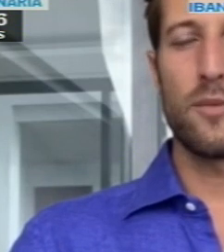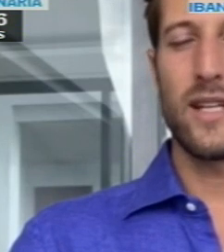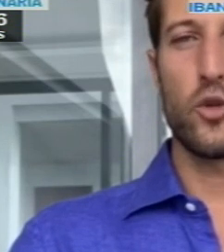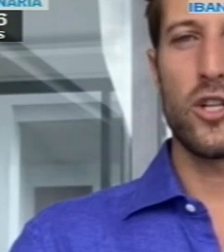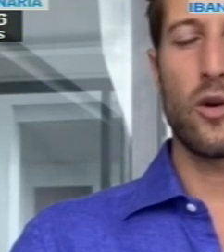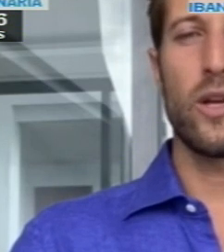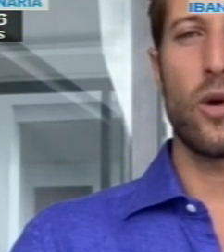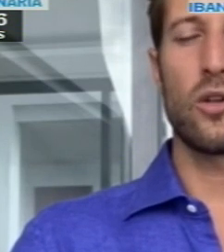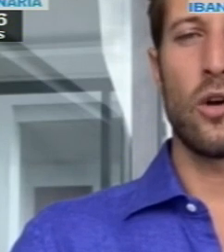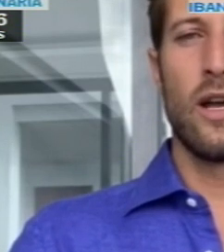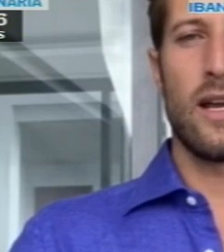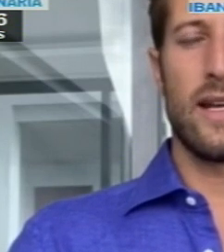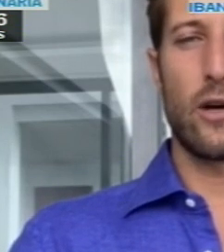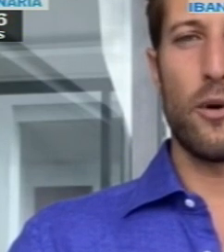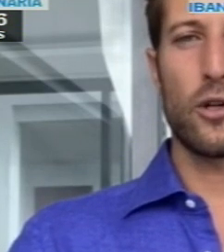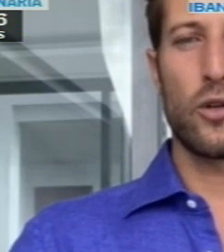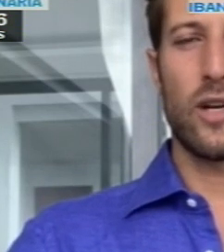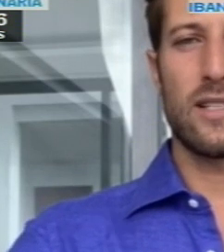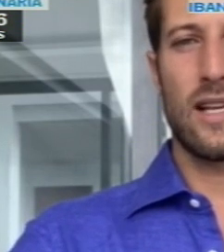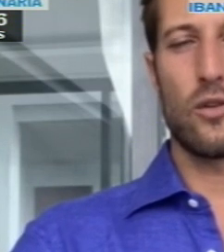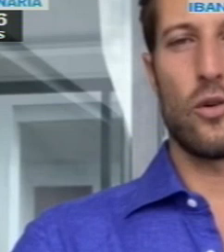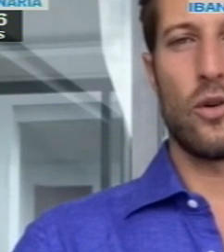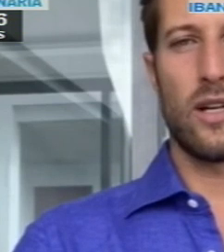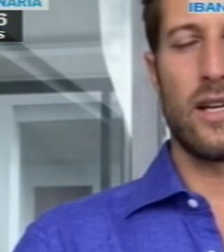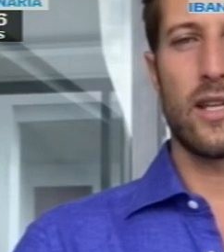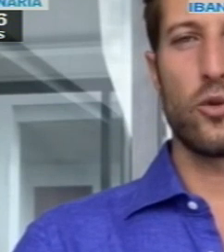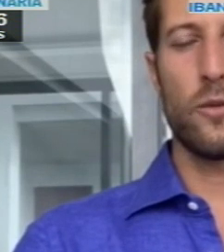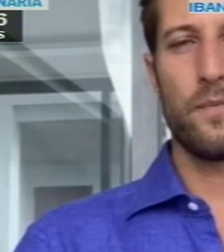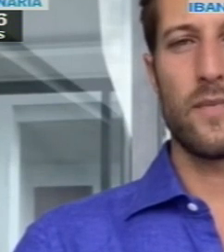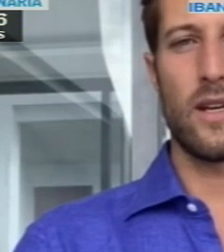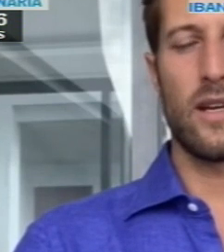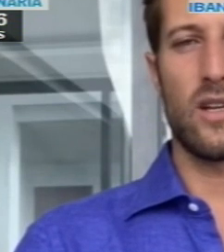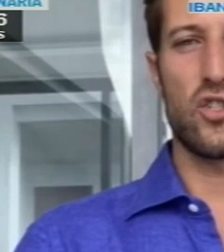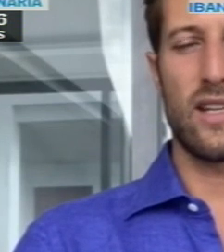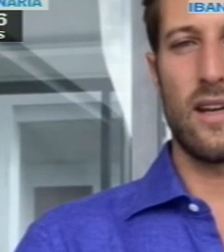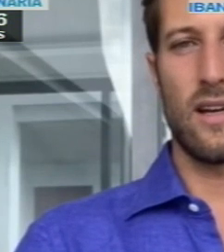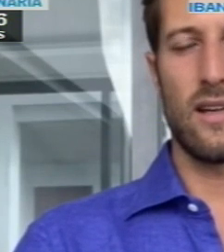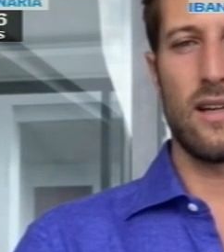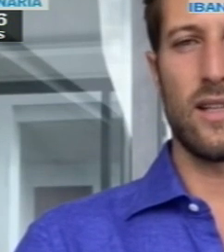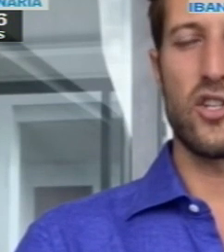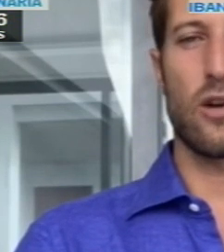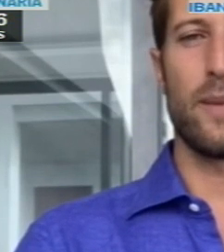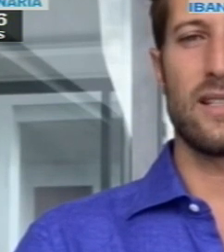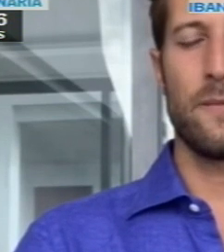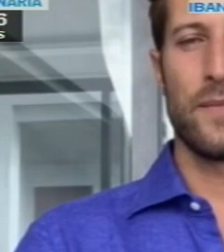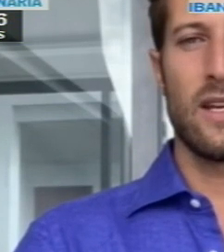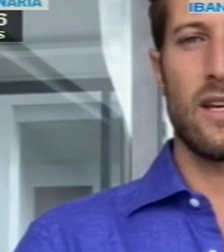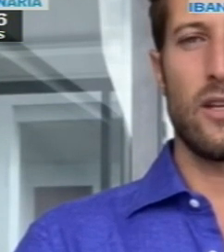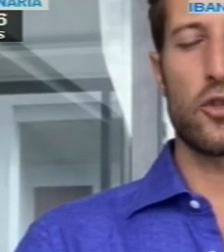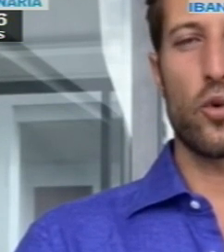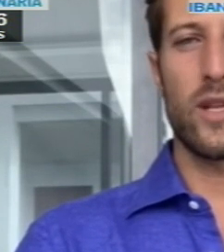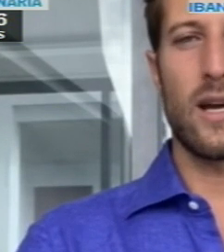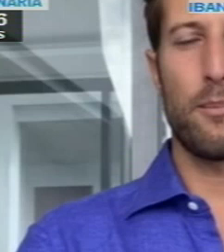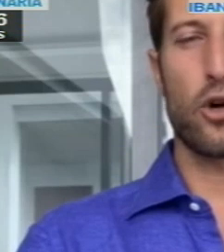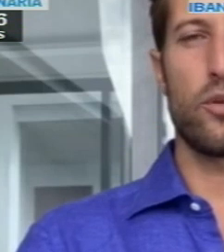Non ho possibilità di uscire da qui, in quanto l'aeroporto è stato chiuso già da circa un mese.